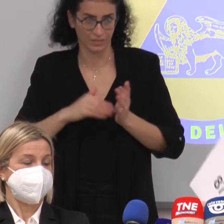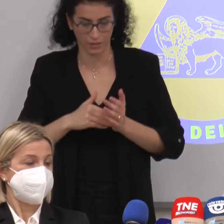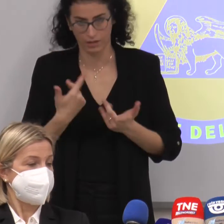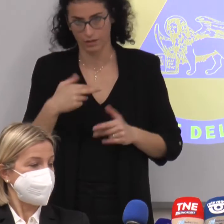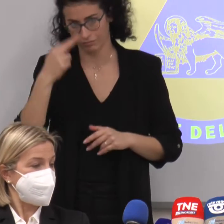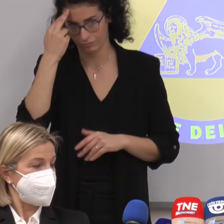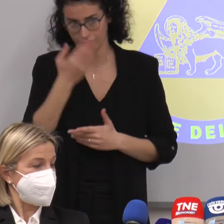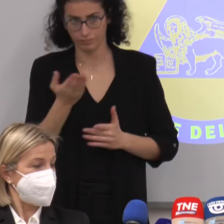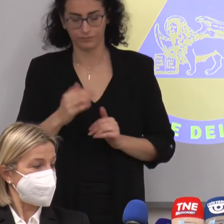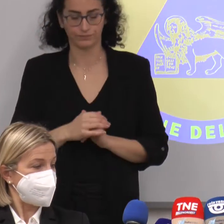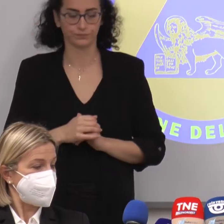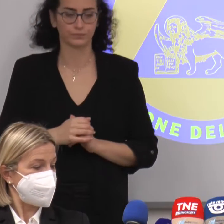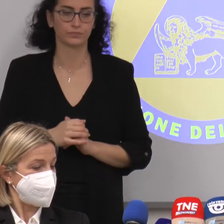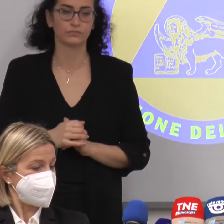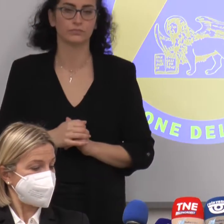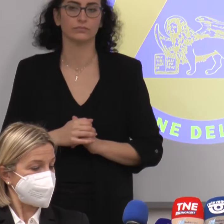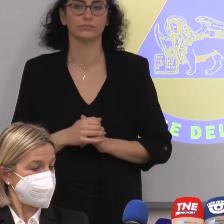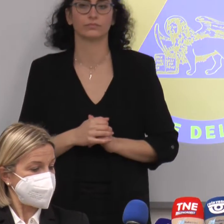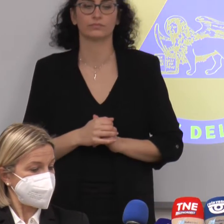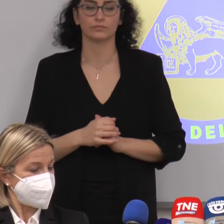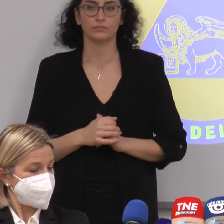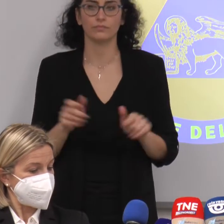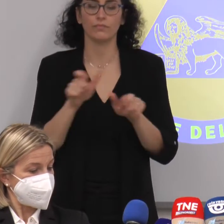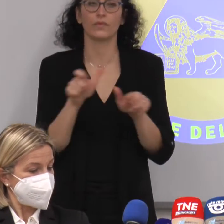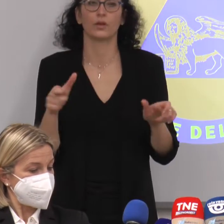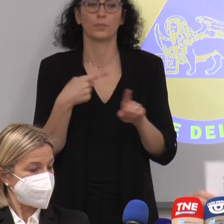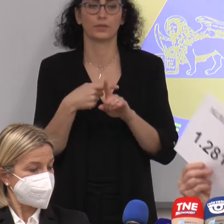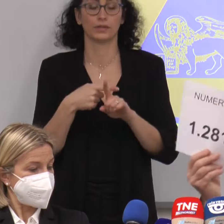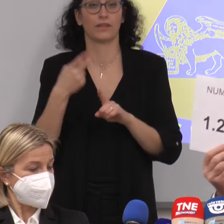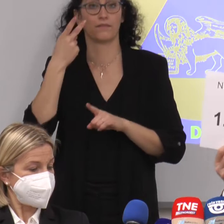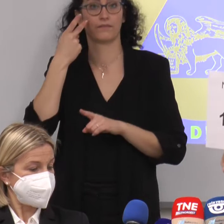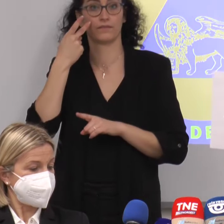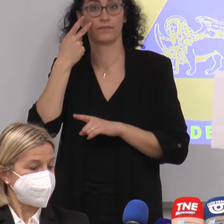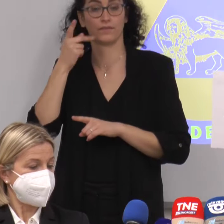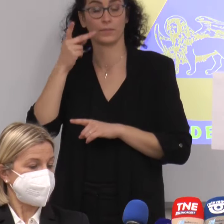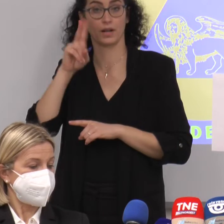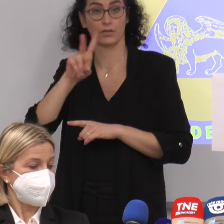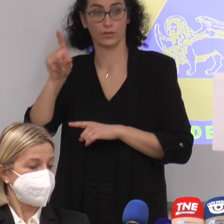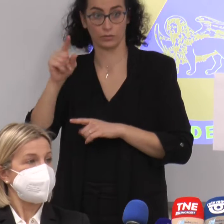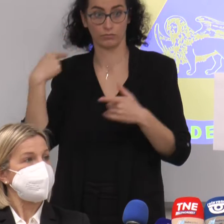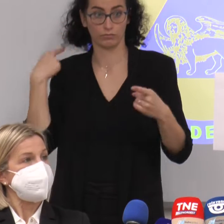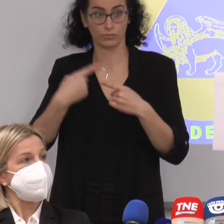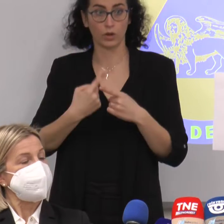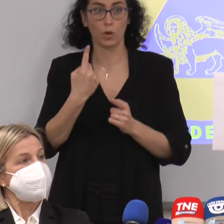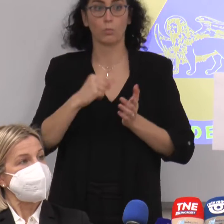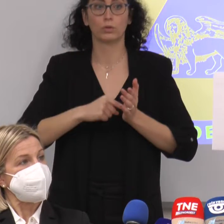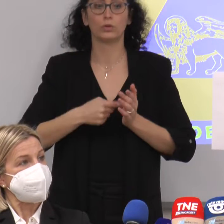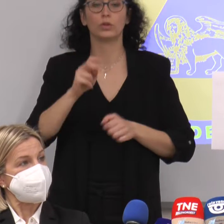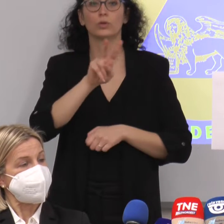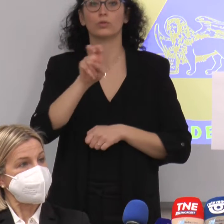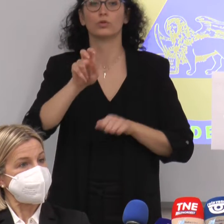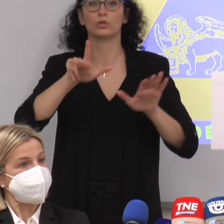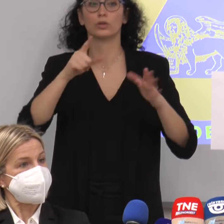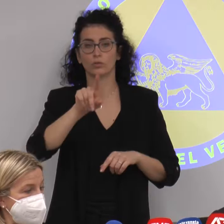parametri che entro il 7 marzo dovrebbero riportare il veneto di zona bianca ma con l'abolizione generale della mascherina l'aperto